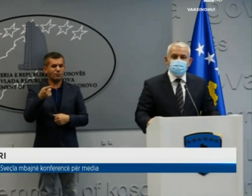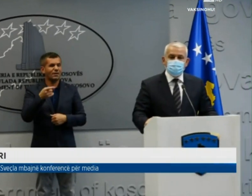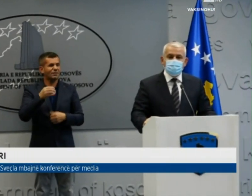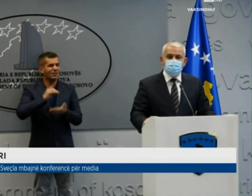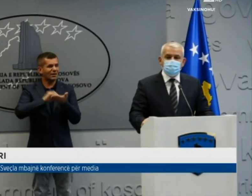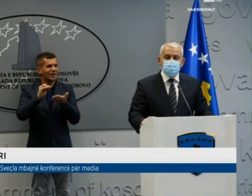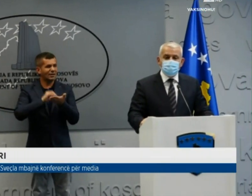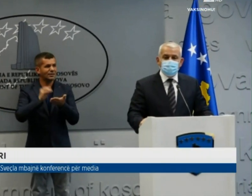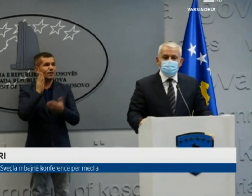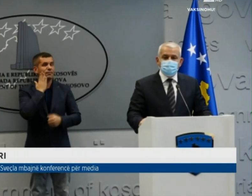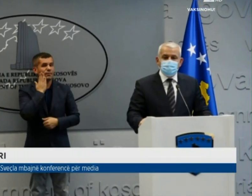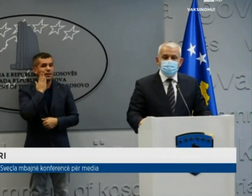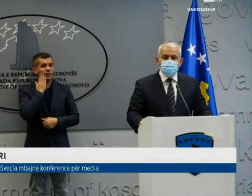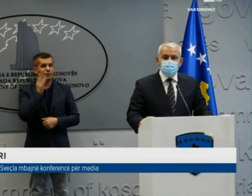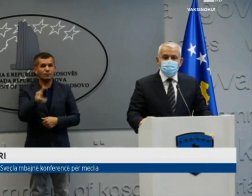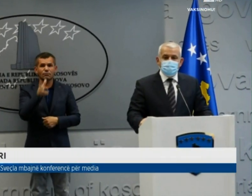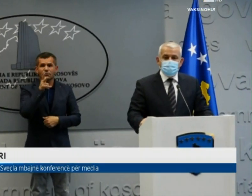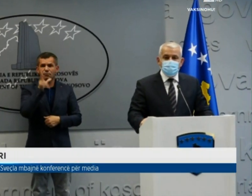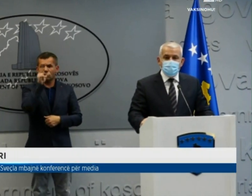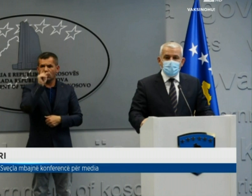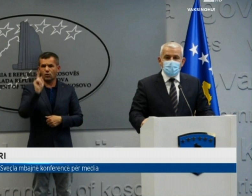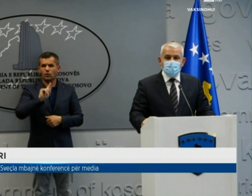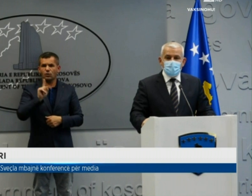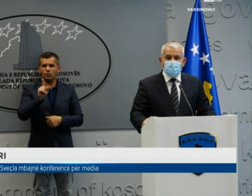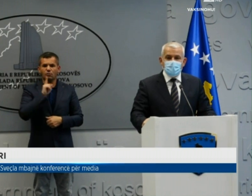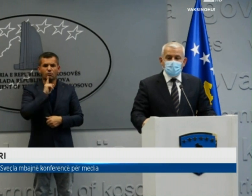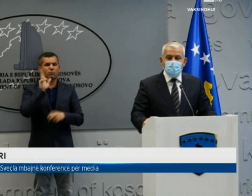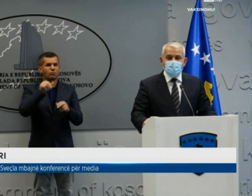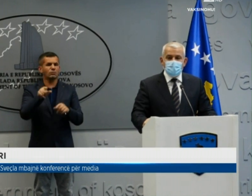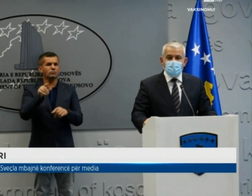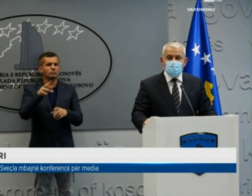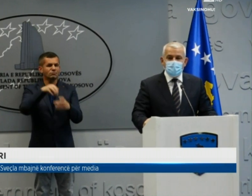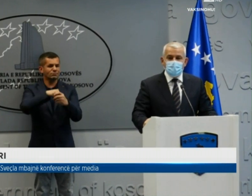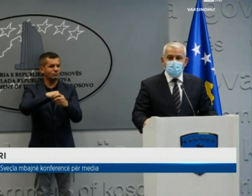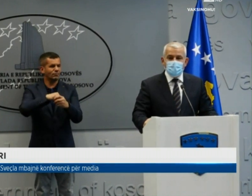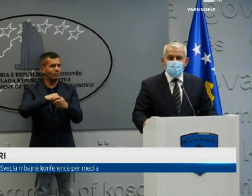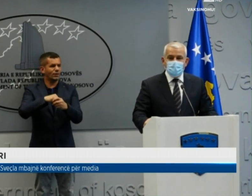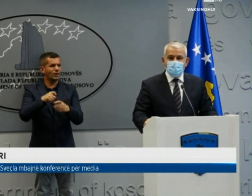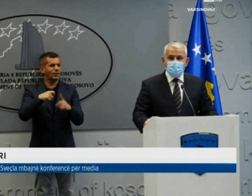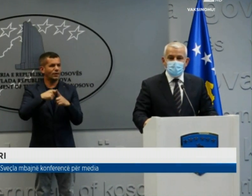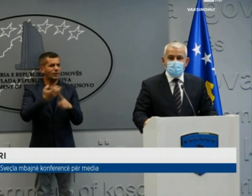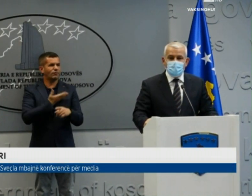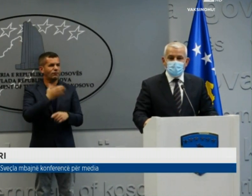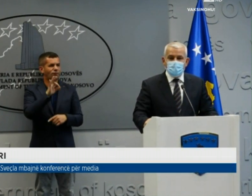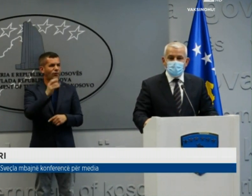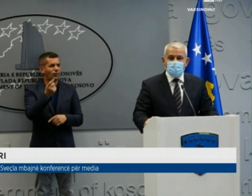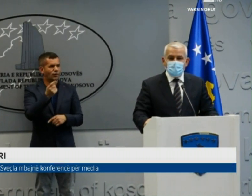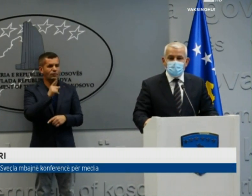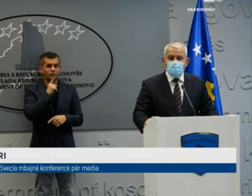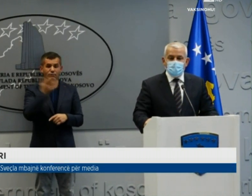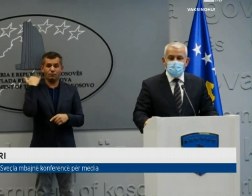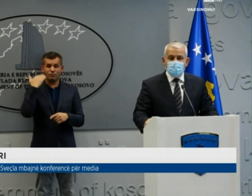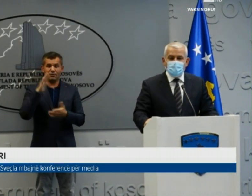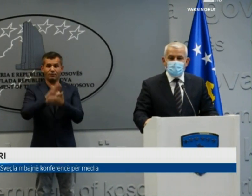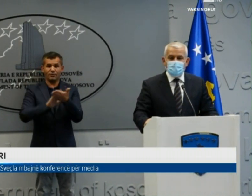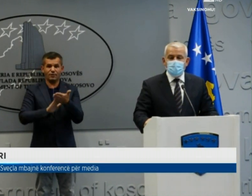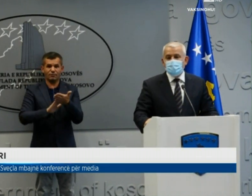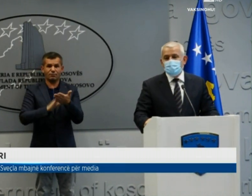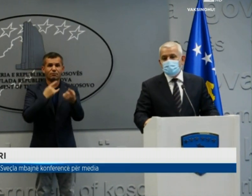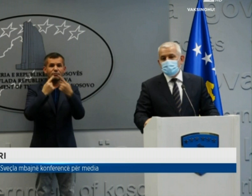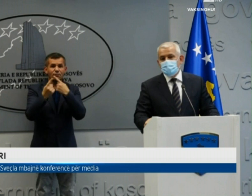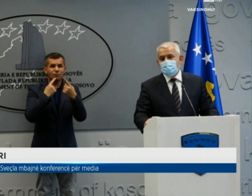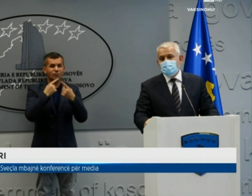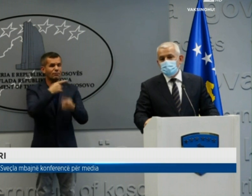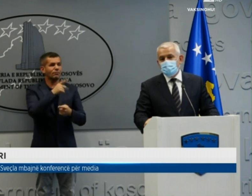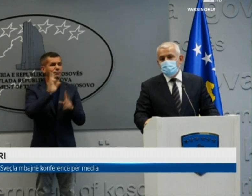se s'ka shka të kërkoj policia Kosovës aty ku mund të ndërhyj këporin, ndërkoj që në një deklarim tuaj në fillim të javës kemi pa që